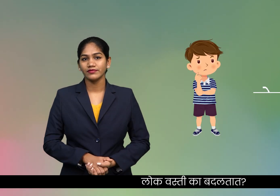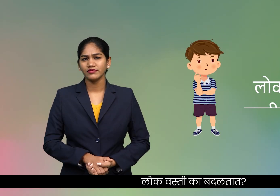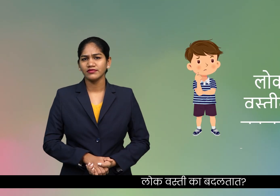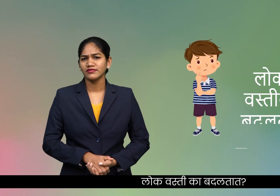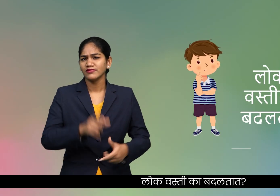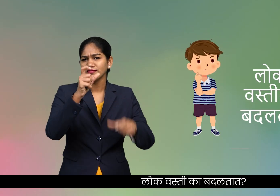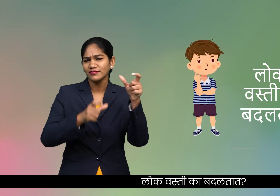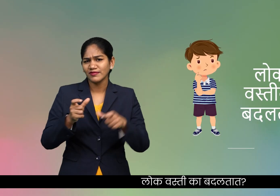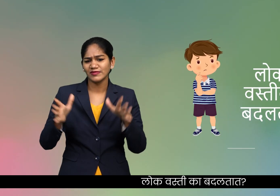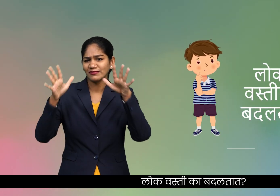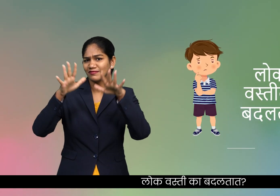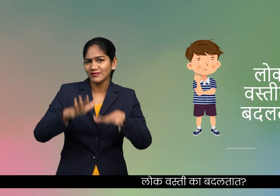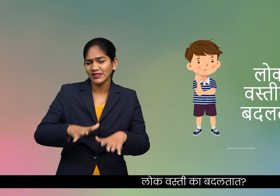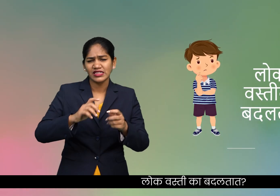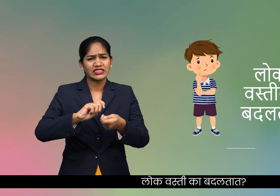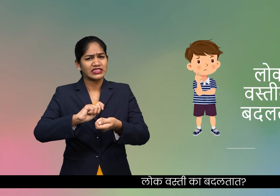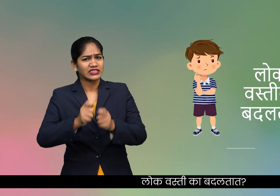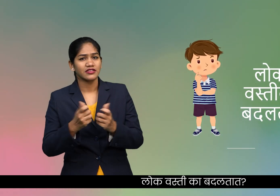लोक वस्ती का बदलतात?